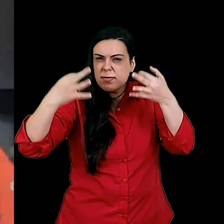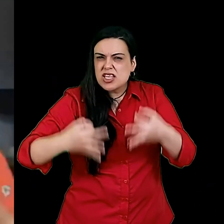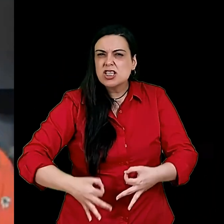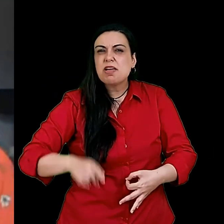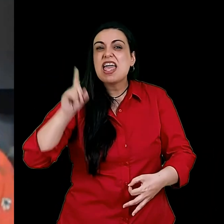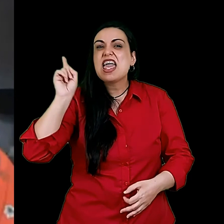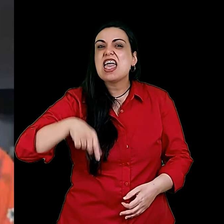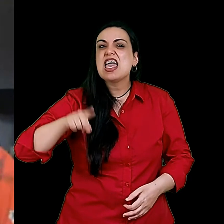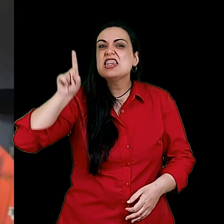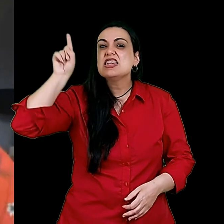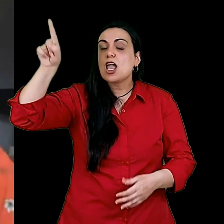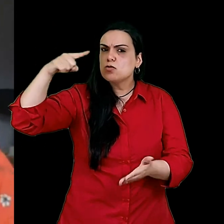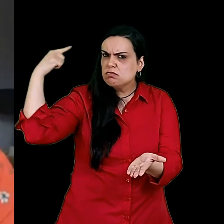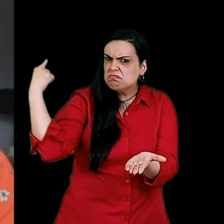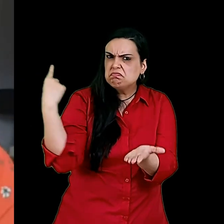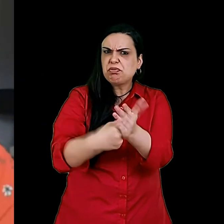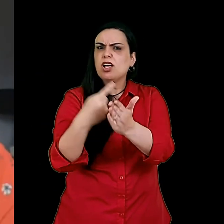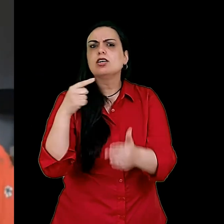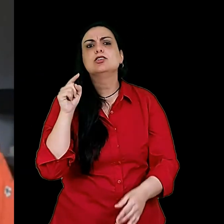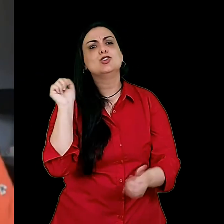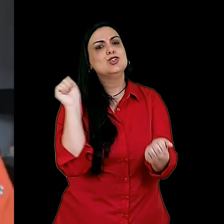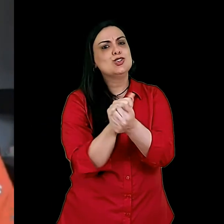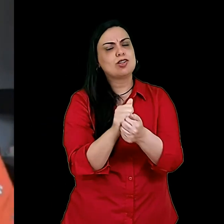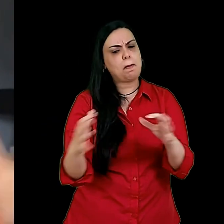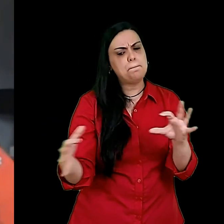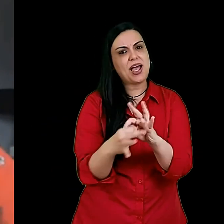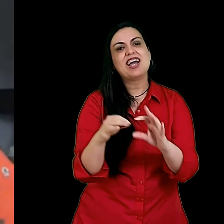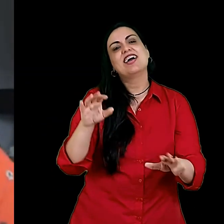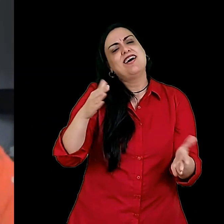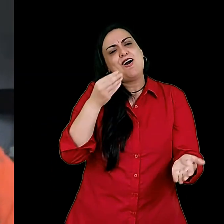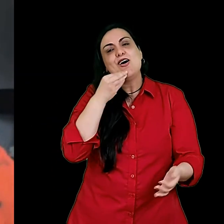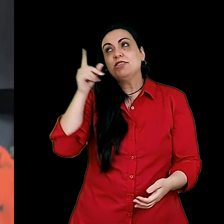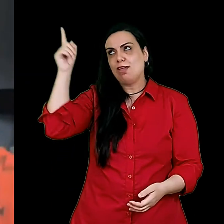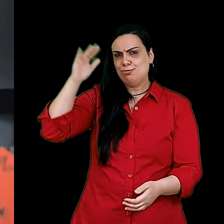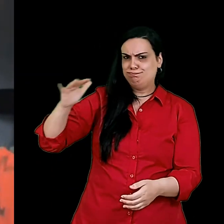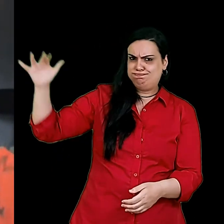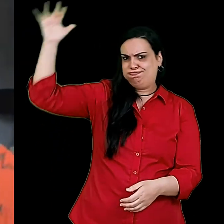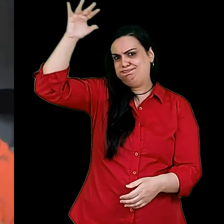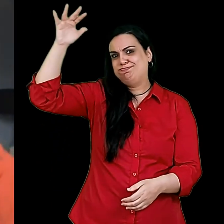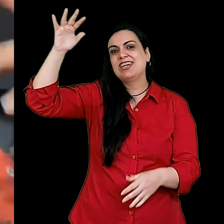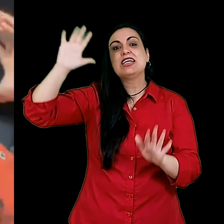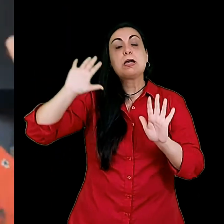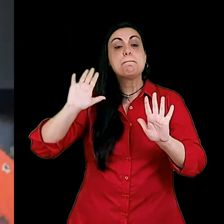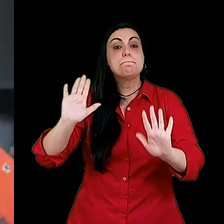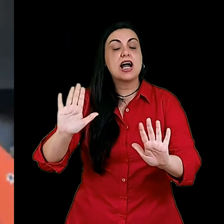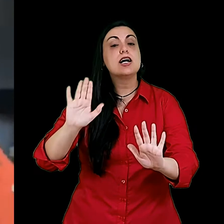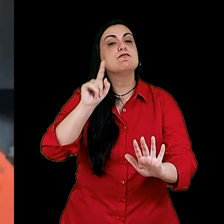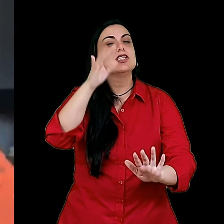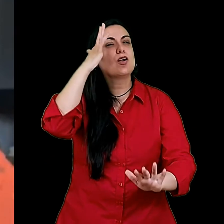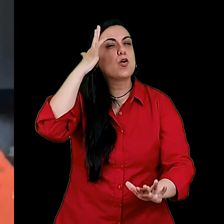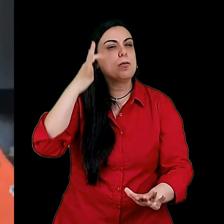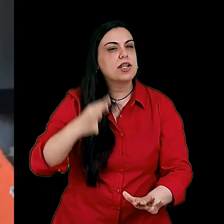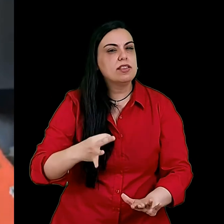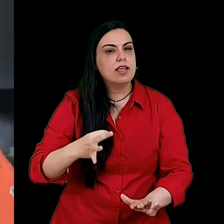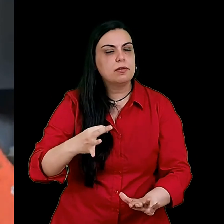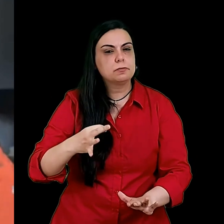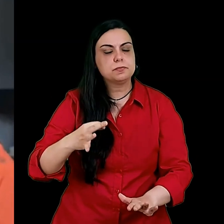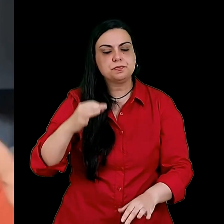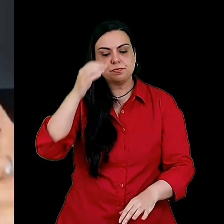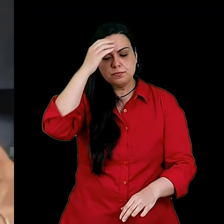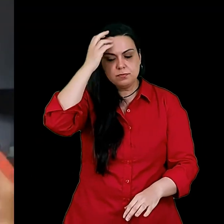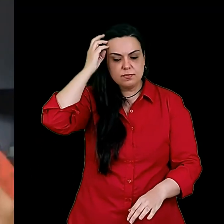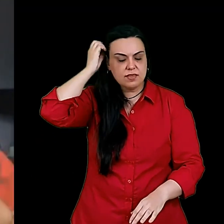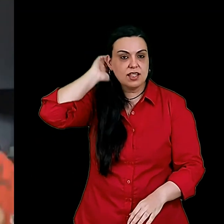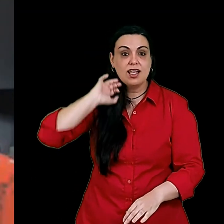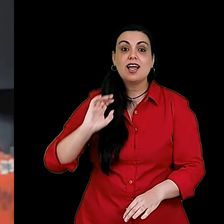Esse nível de comprometimento é Deus fazendo uma sociedade com você. Claro que ele é majoritário, né? Mas